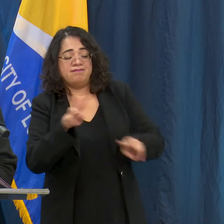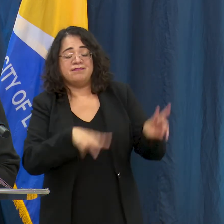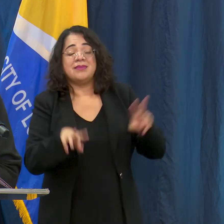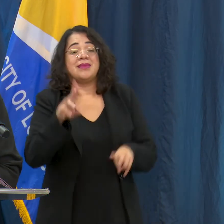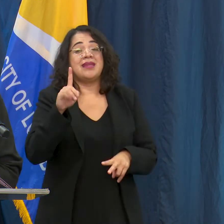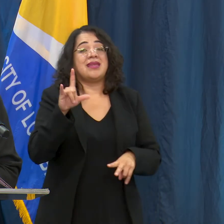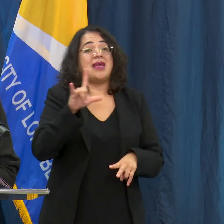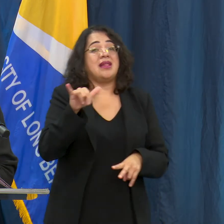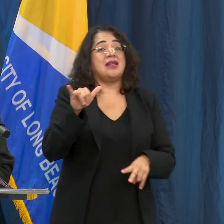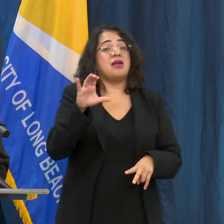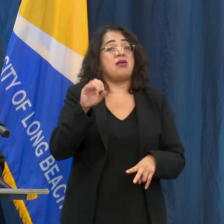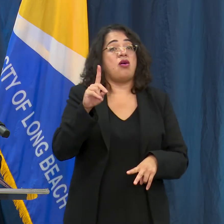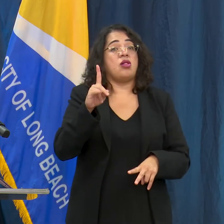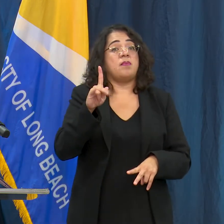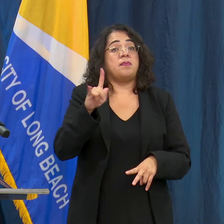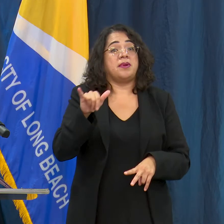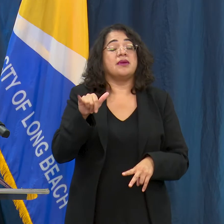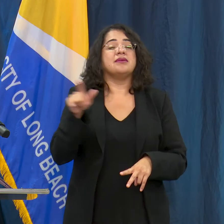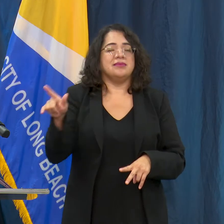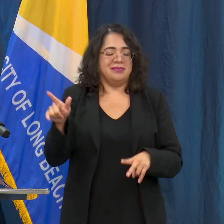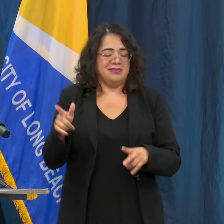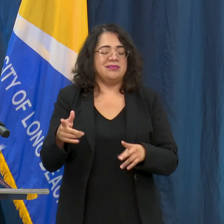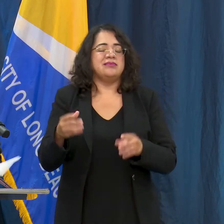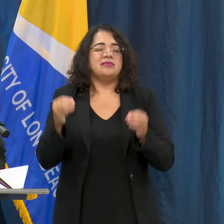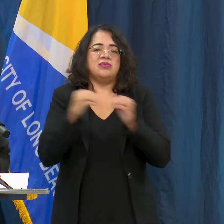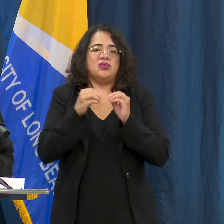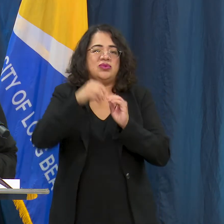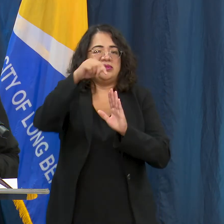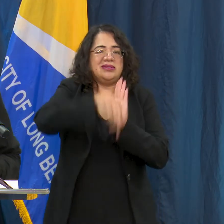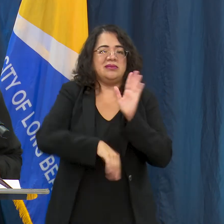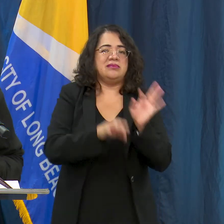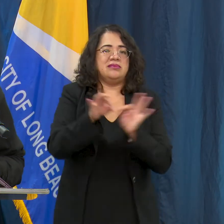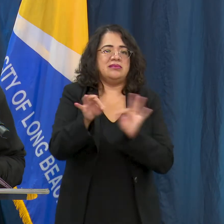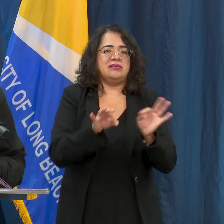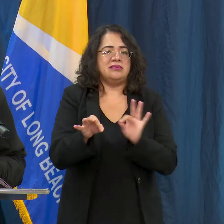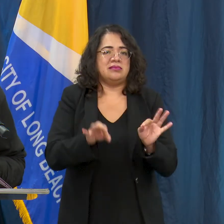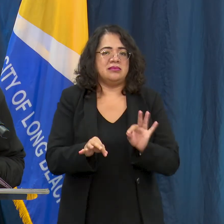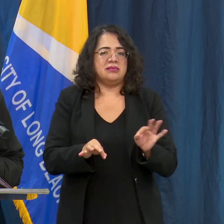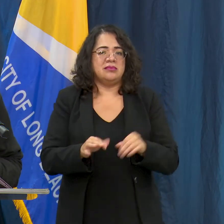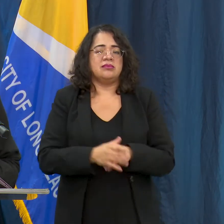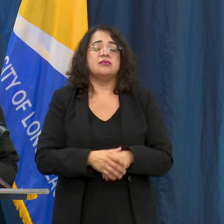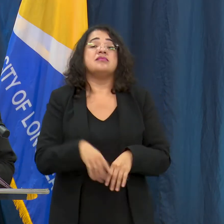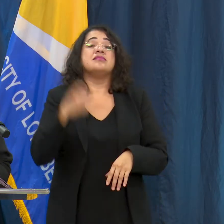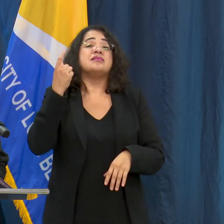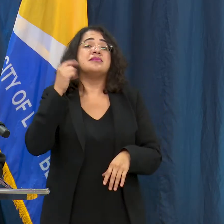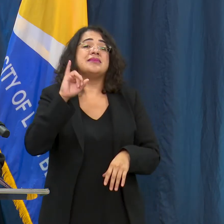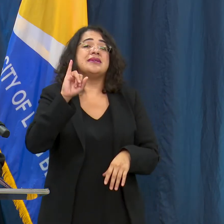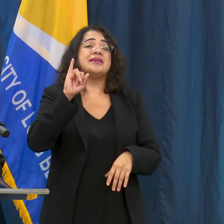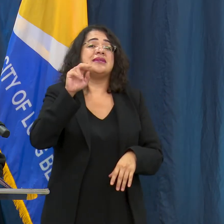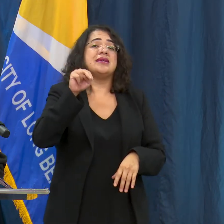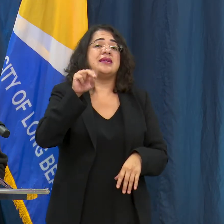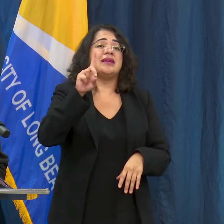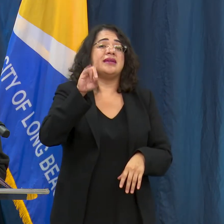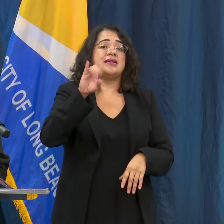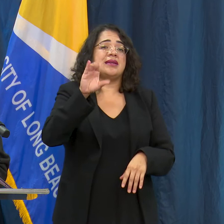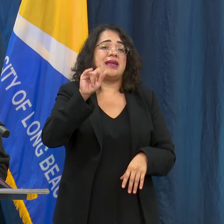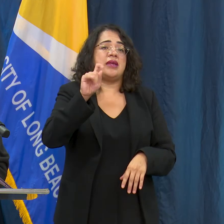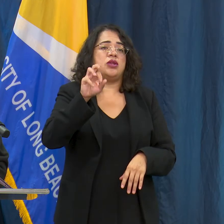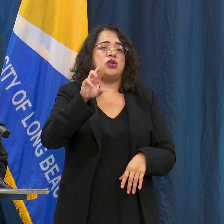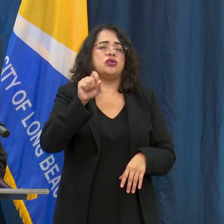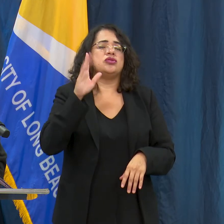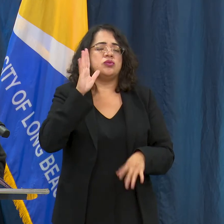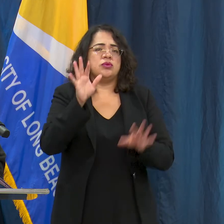también nos brindó más datos sobre el coronavirus y otros siguientes indicadores que vamos a platicar en estos